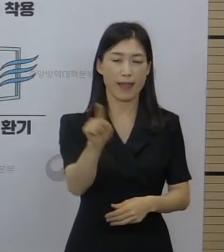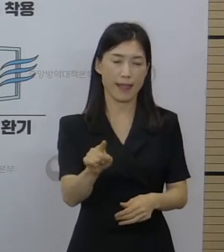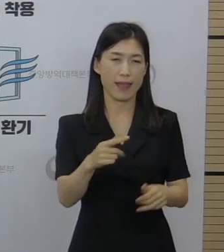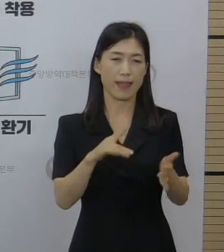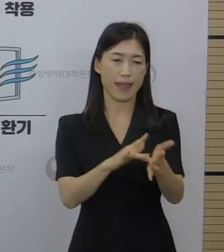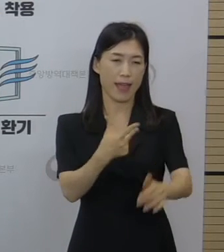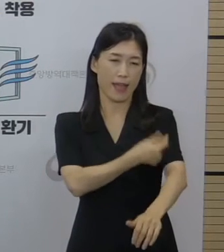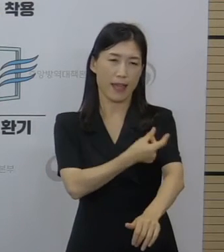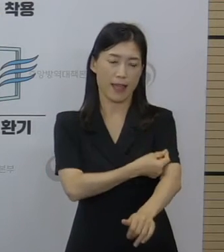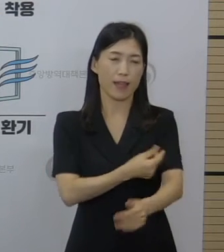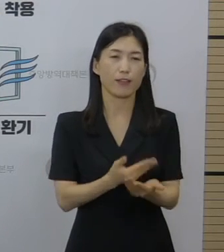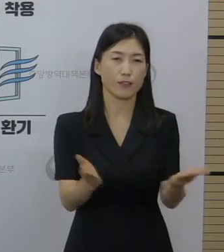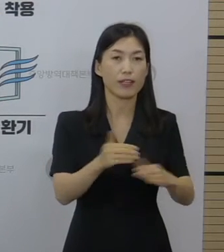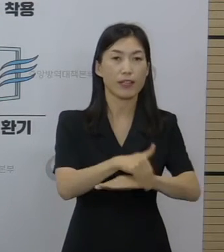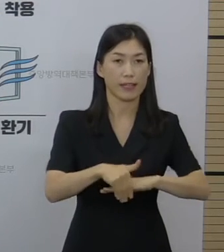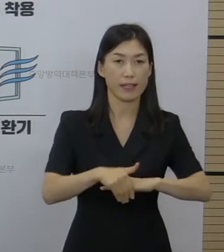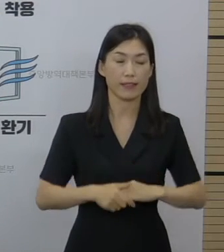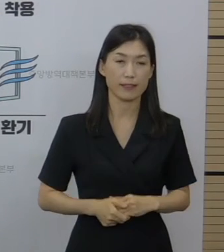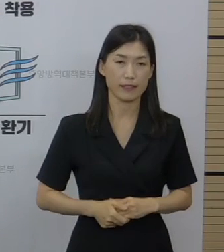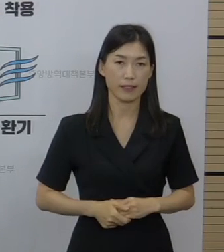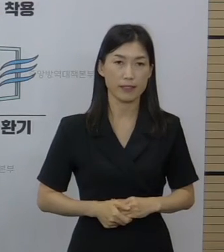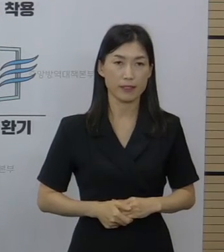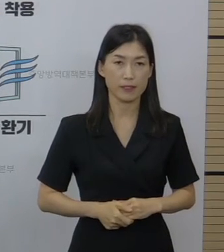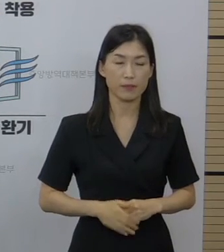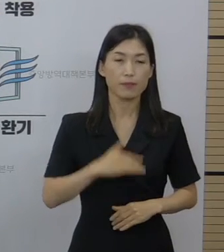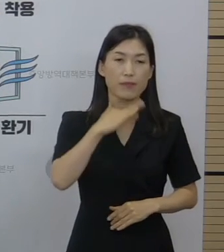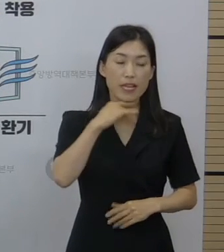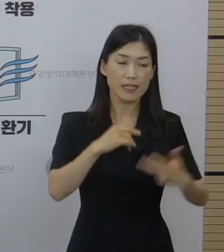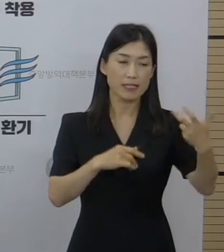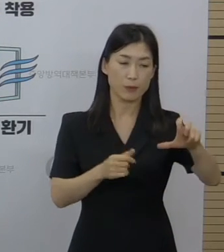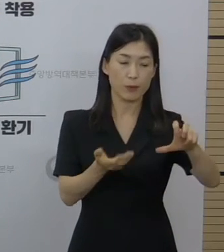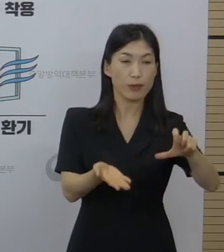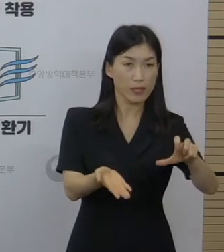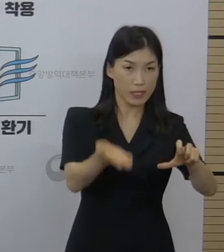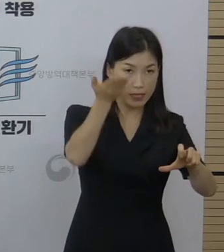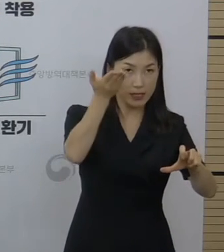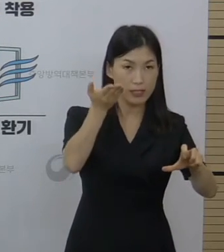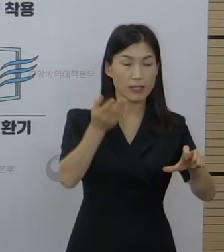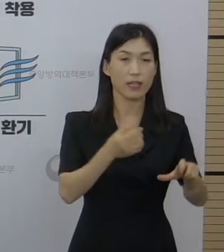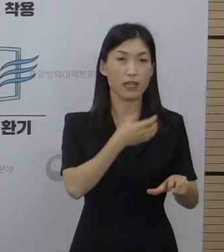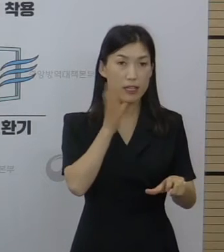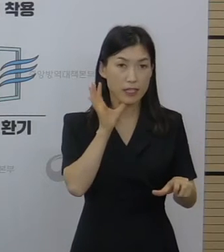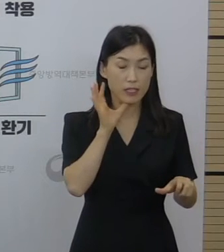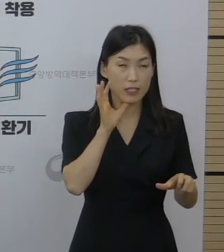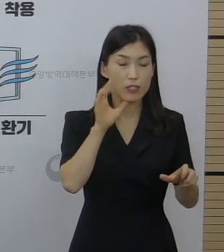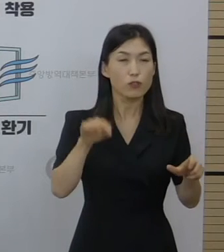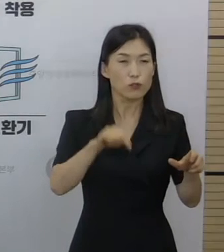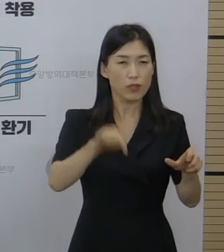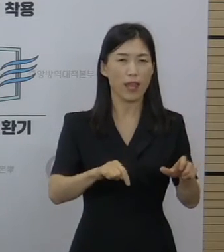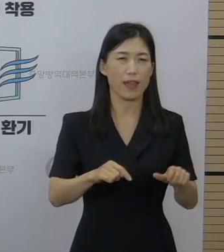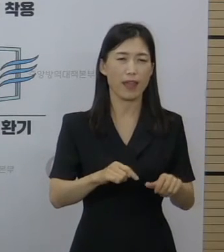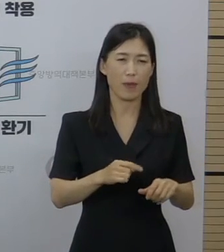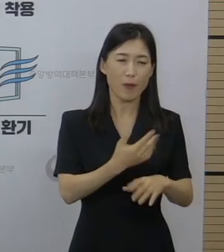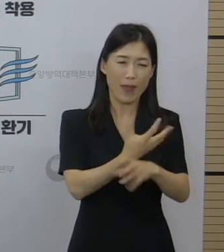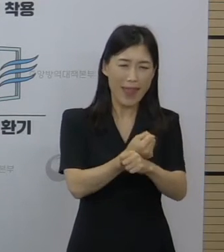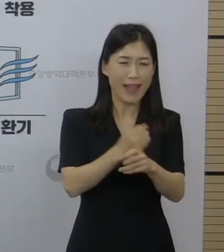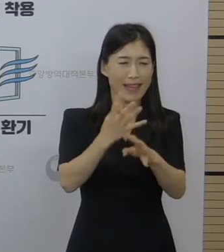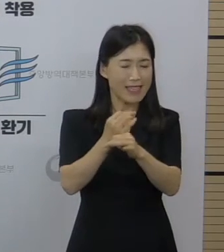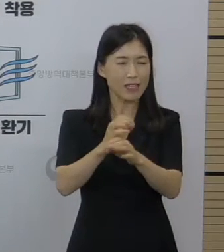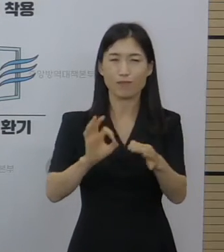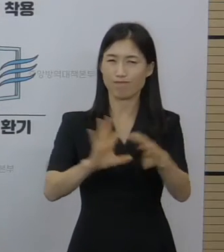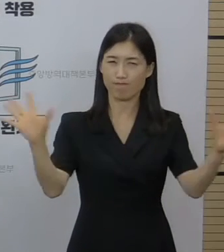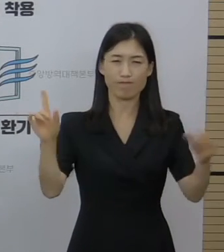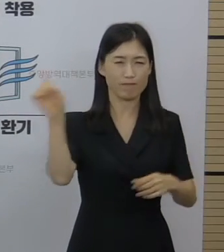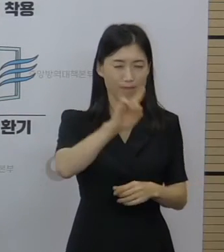접종을 시행하도록 하겠습니다. 75세 이상 연령층의 경우에는 별도의 기간 없이